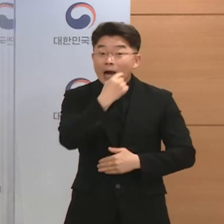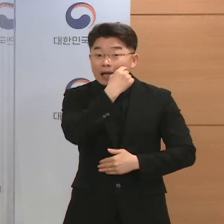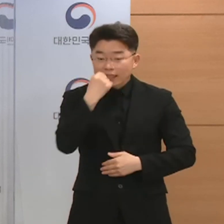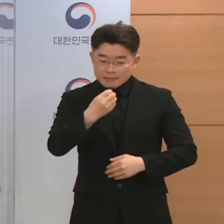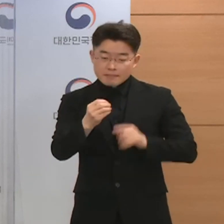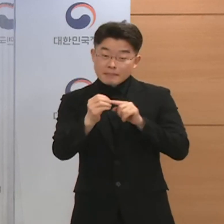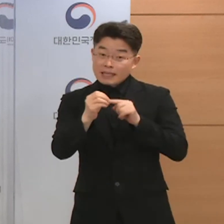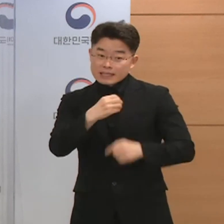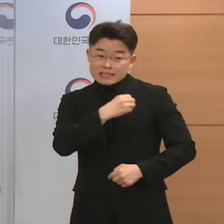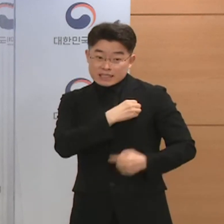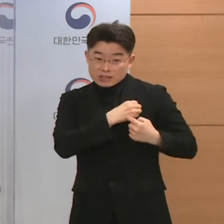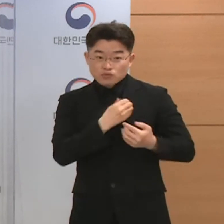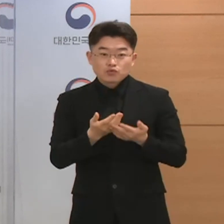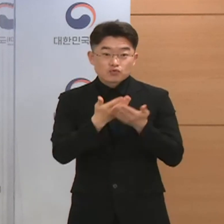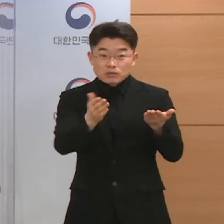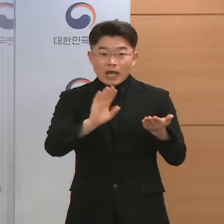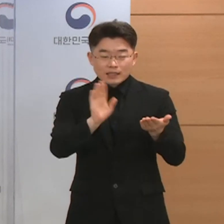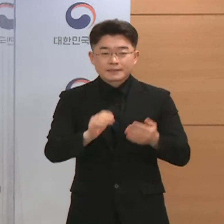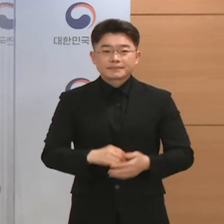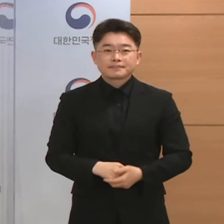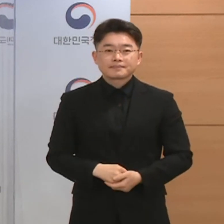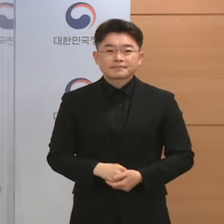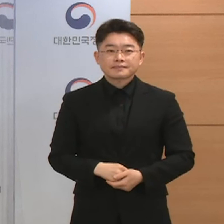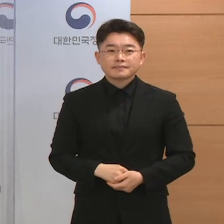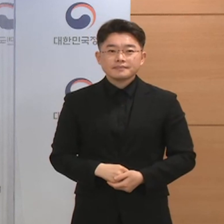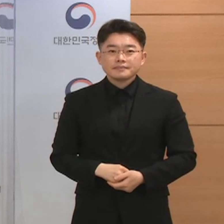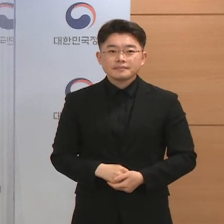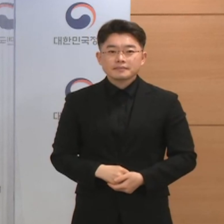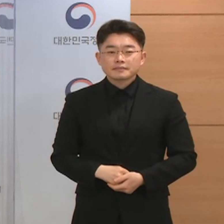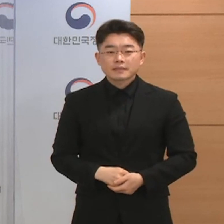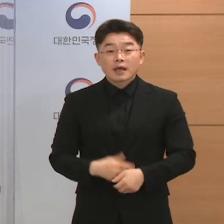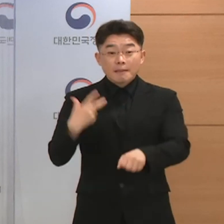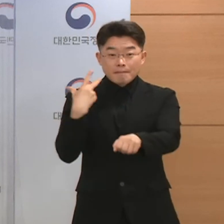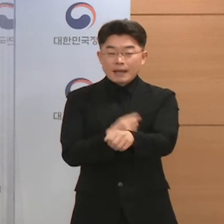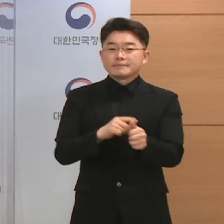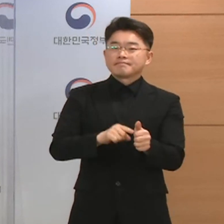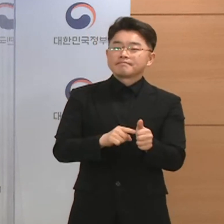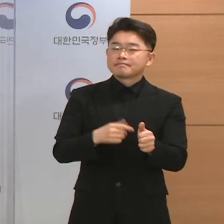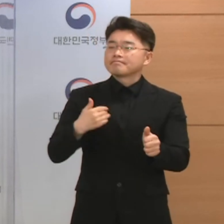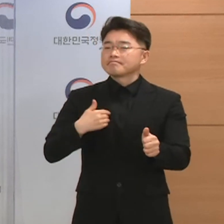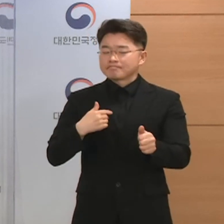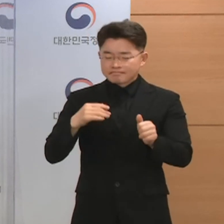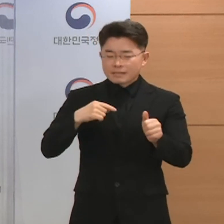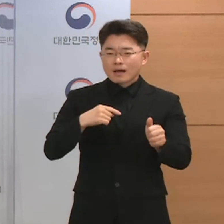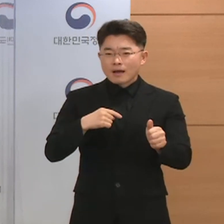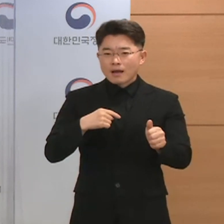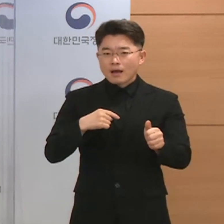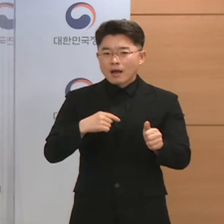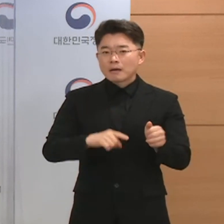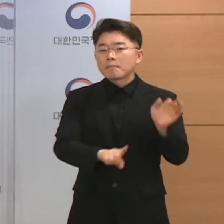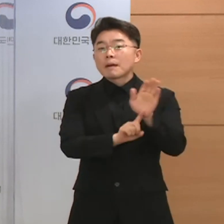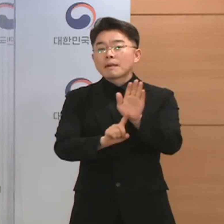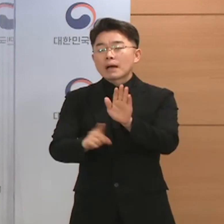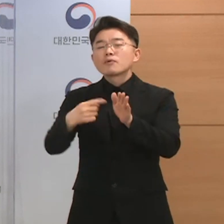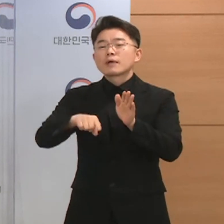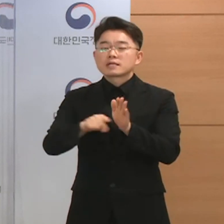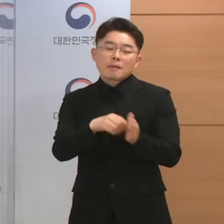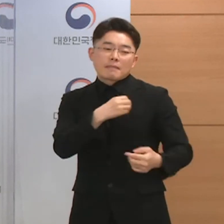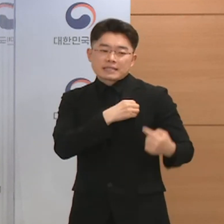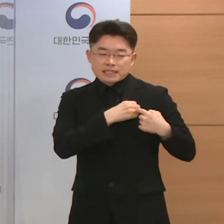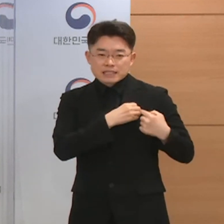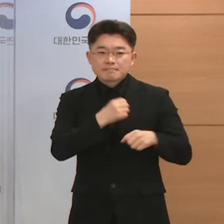좀 개발 보급해서 백신을 맞은 분들이 스스로 내가 백신을 맞았다라고 이렇게 바깥으로 알려드릴 수 있는